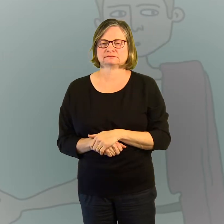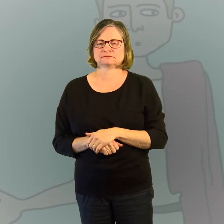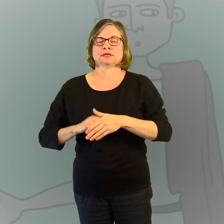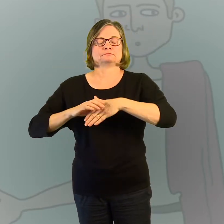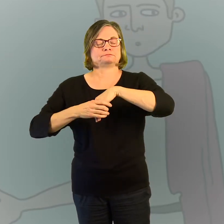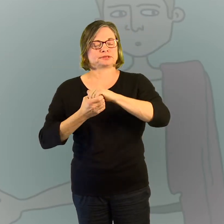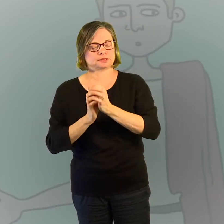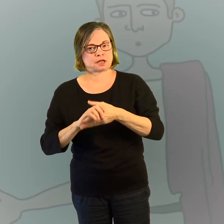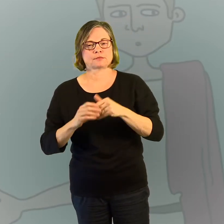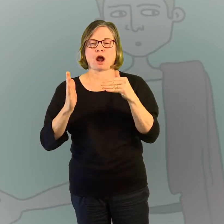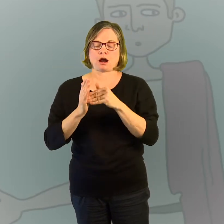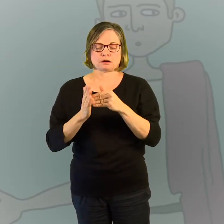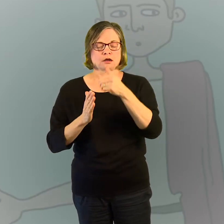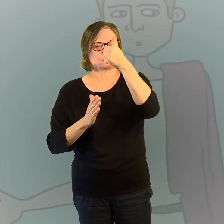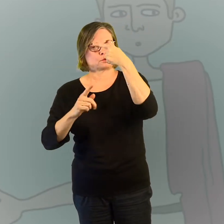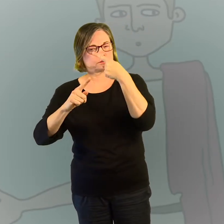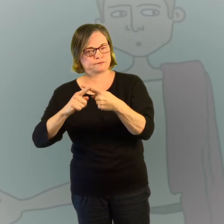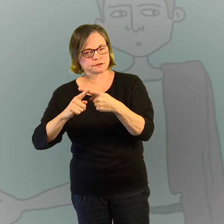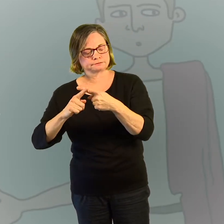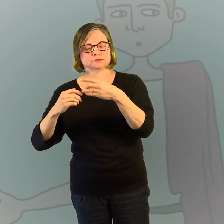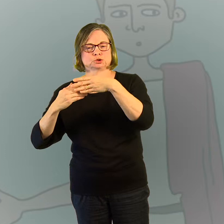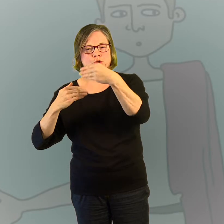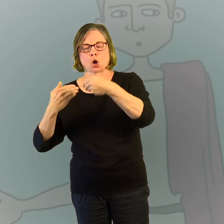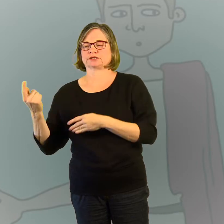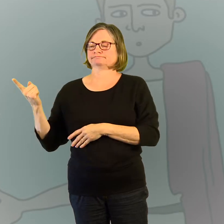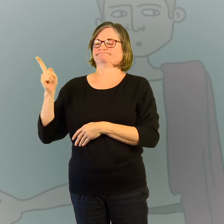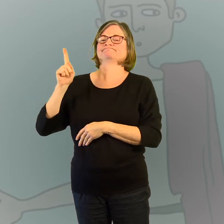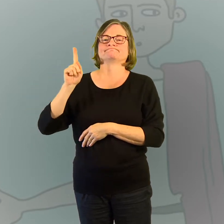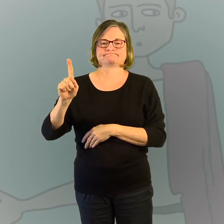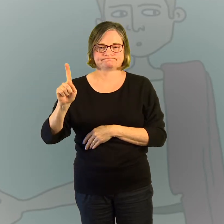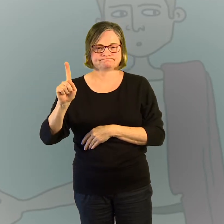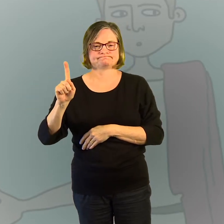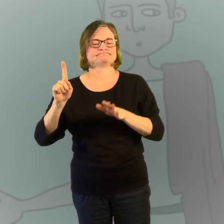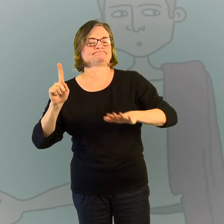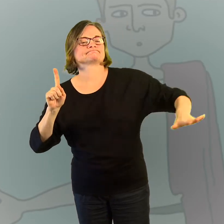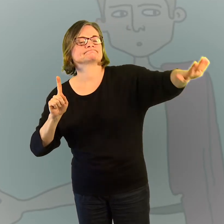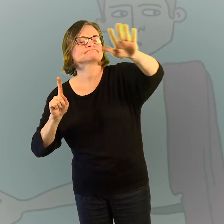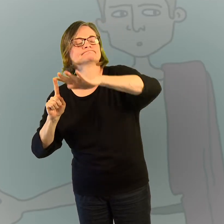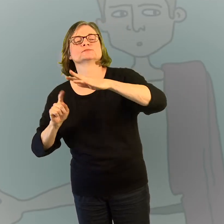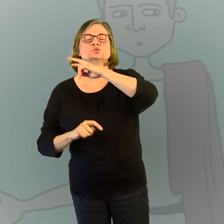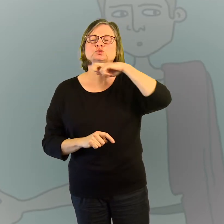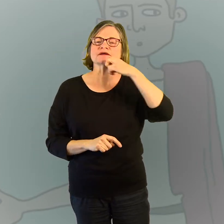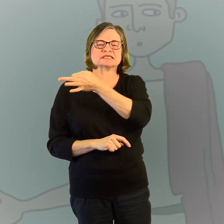gifles. Pilate sort encore une fois et dit aux Juifs «